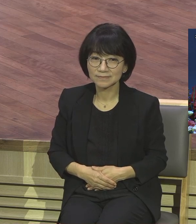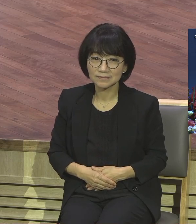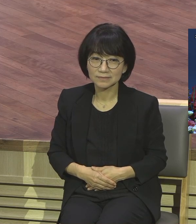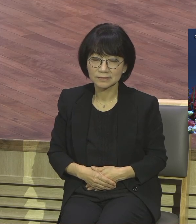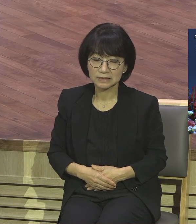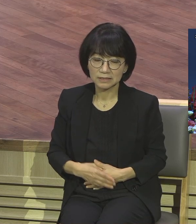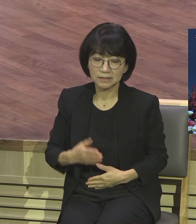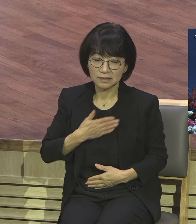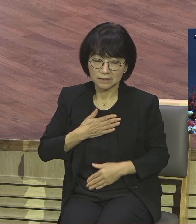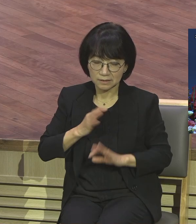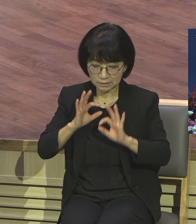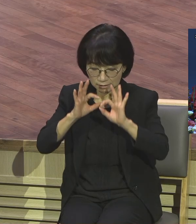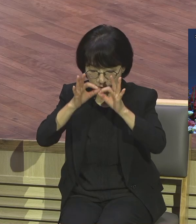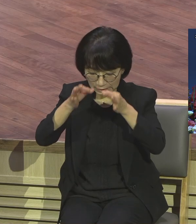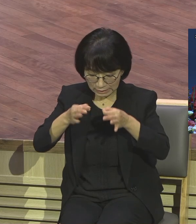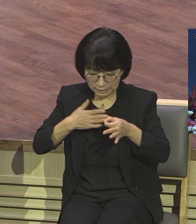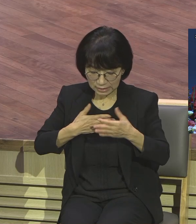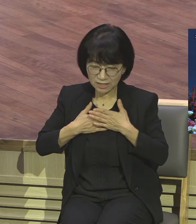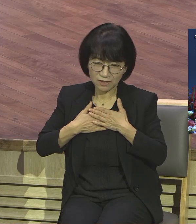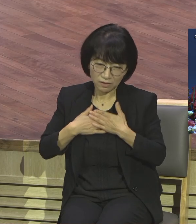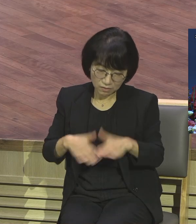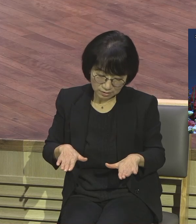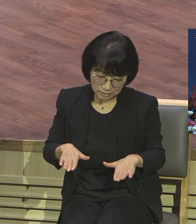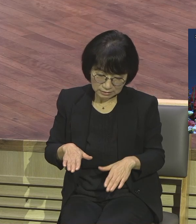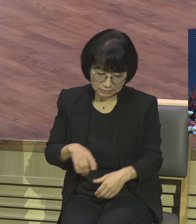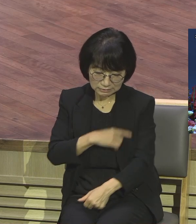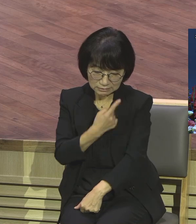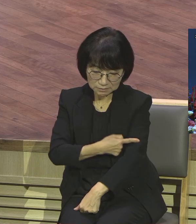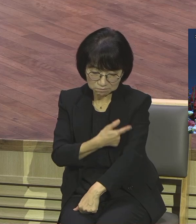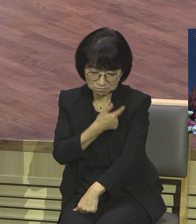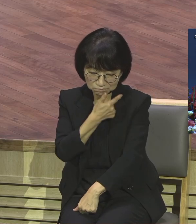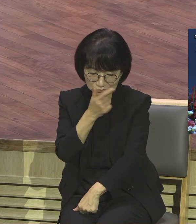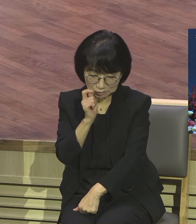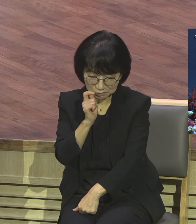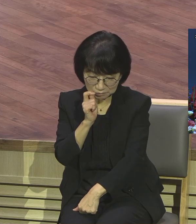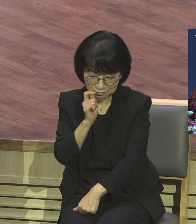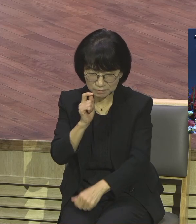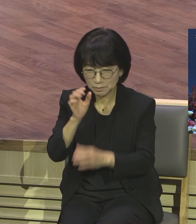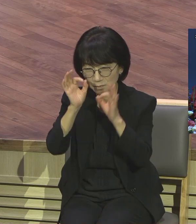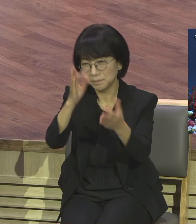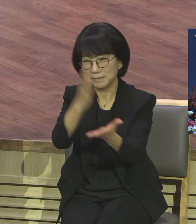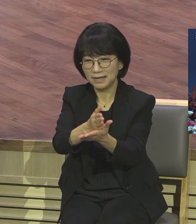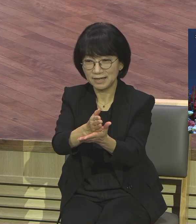나의 연약함, 나의 무능, 그거 보지 마세요.